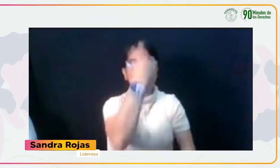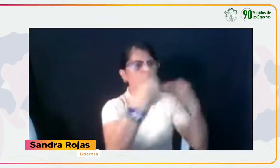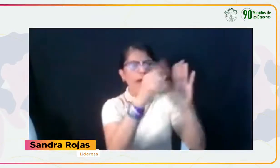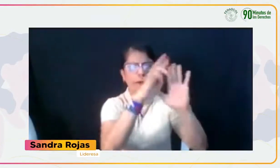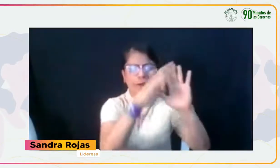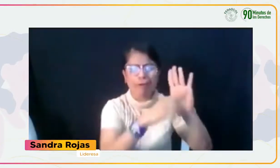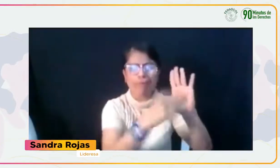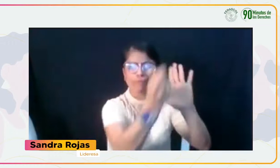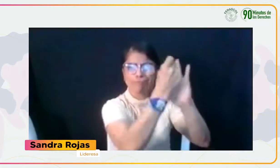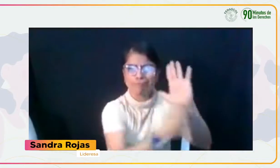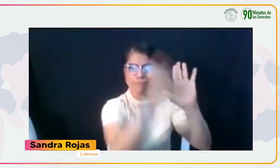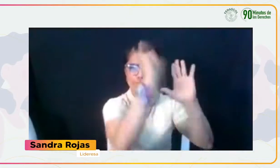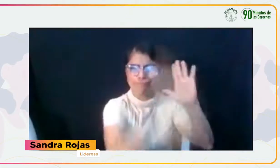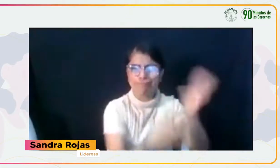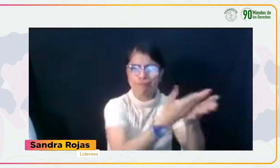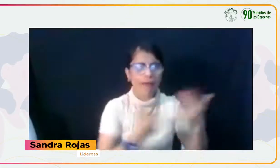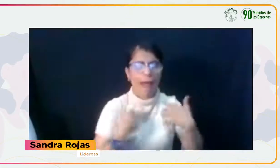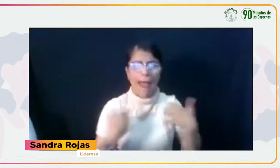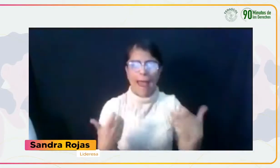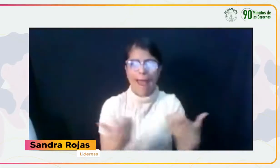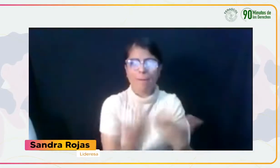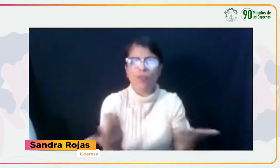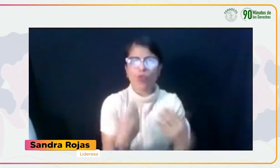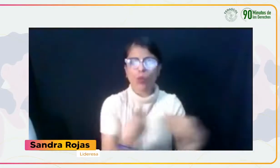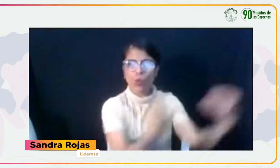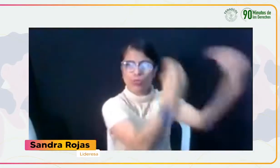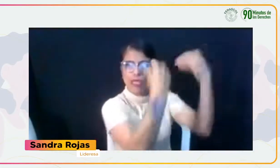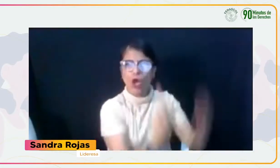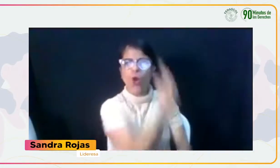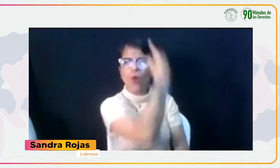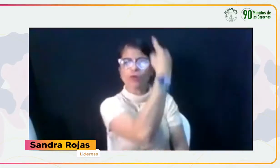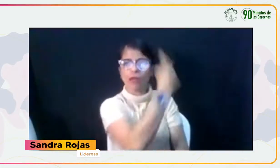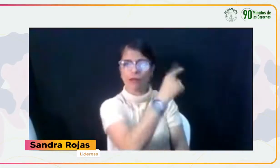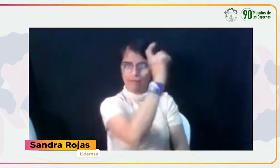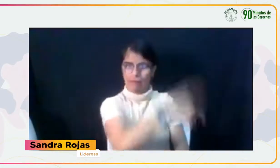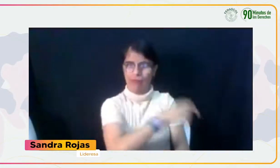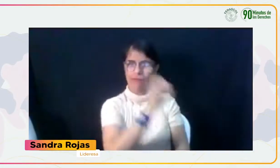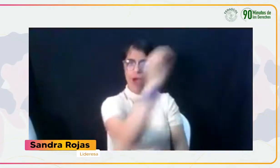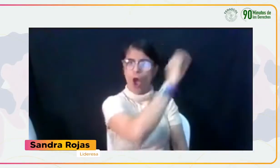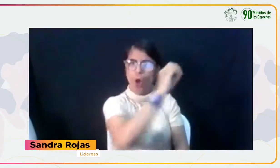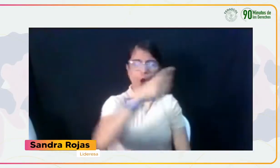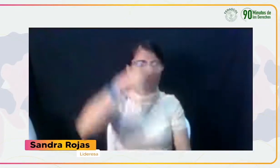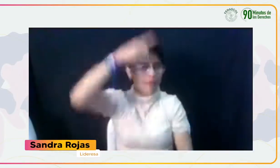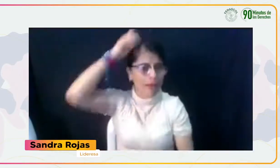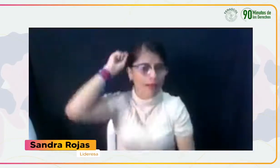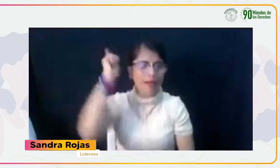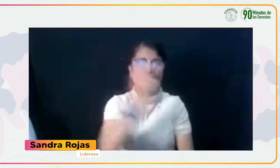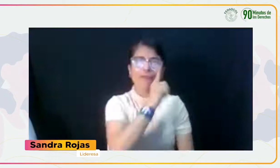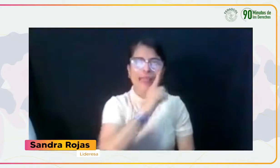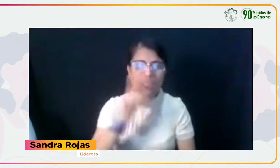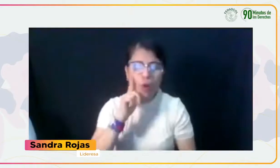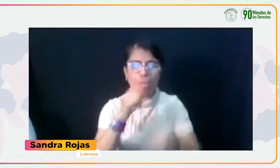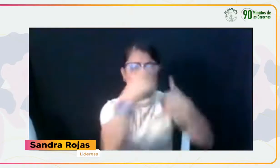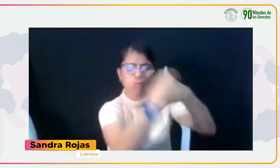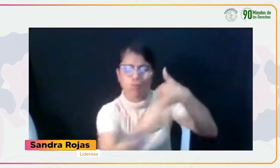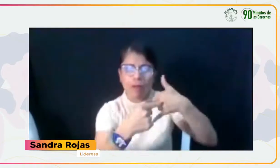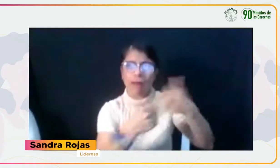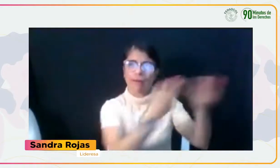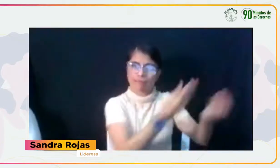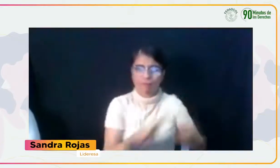¿Cómo es esa experiencia? ¿Cómo surge que de pronto se abren estas curules de participación para los hombres, como mencionaba